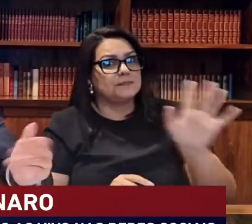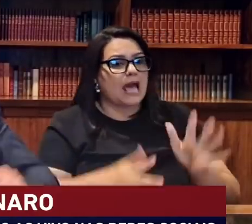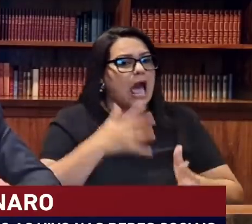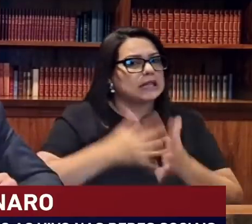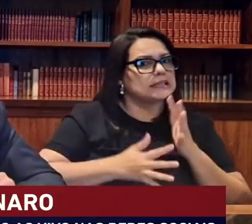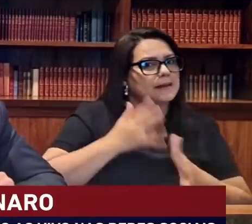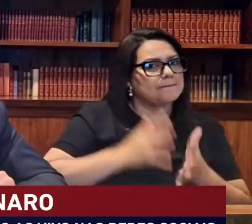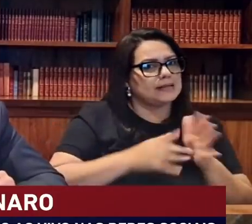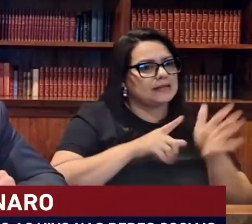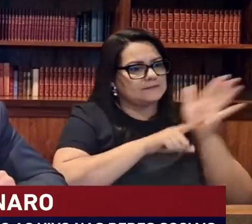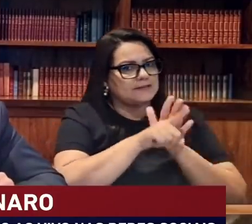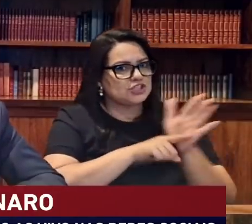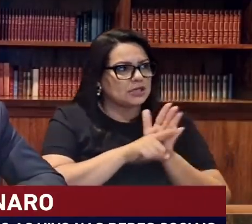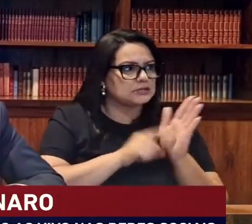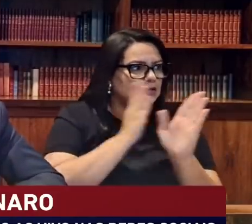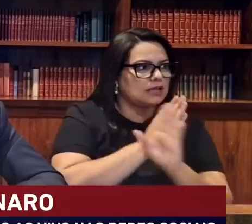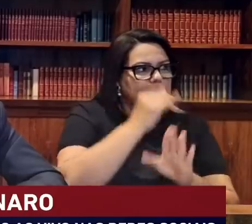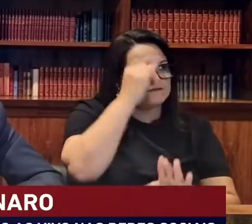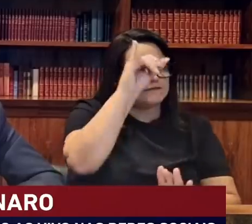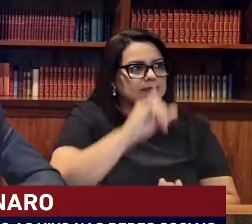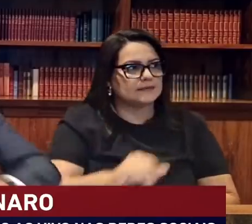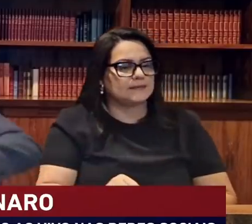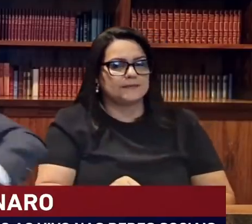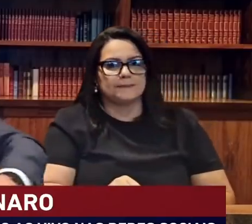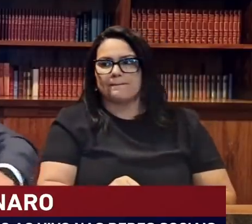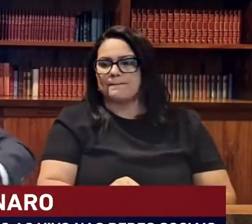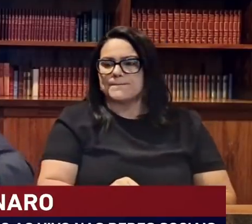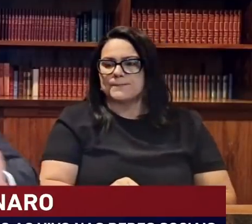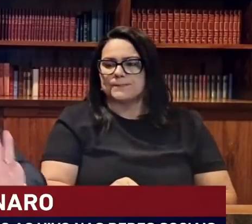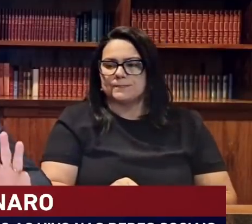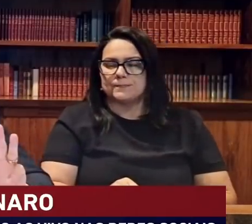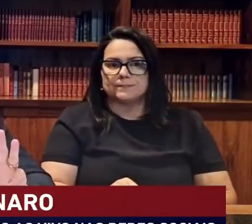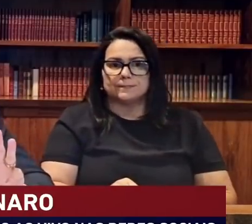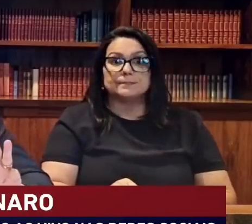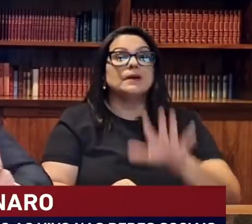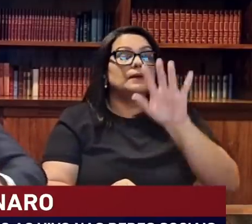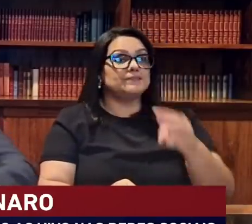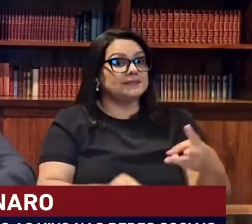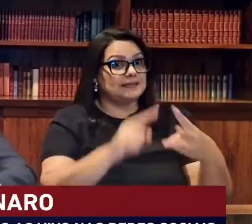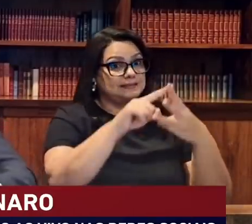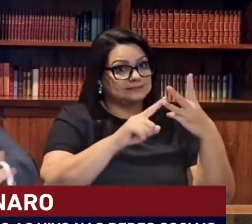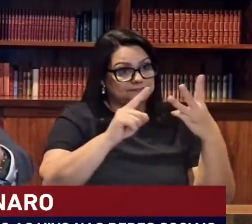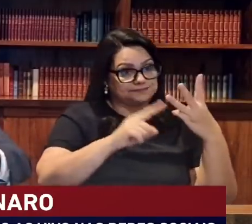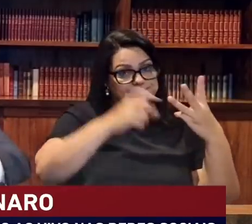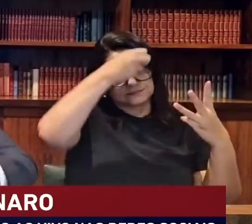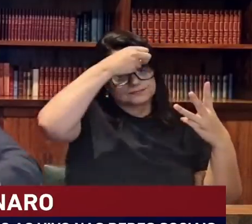atrapalhar a investigação. Presidente, inclusive... Ah, inclusive, peraí, tem três prefeitos citados. Os três